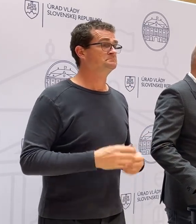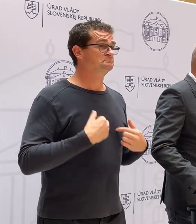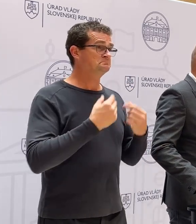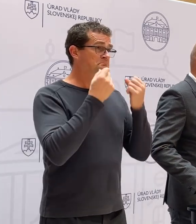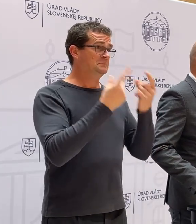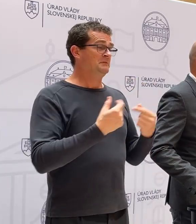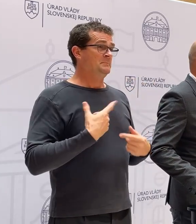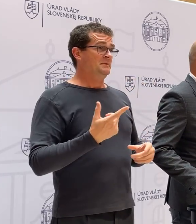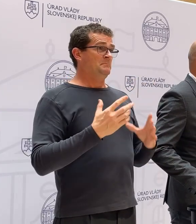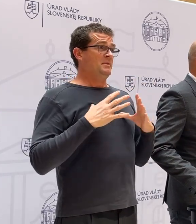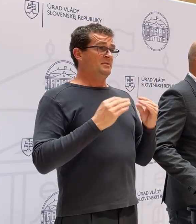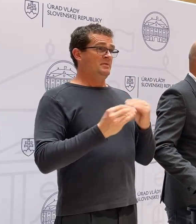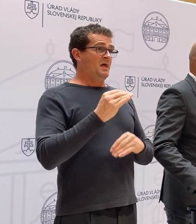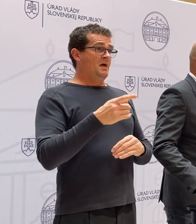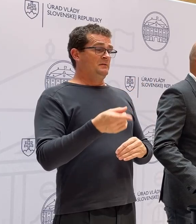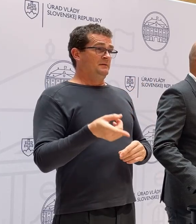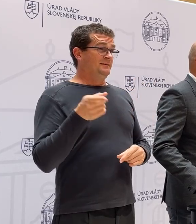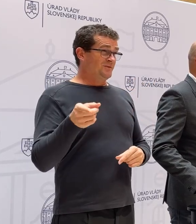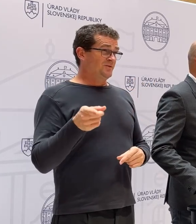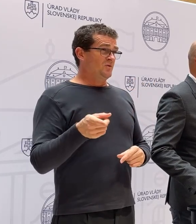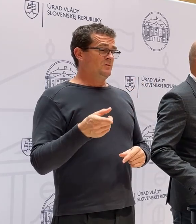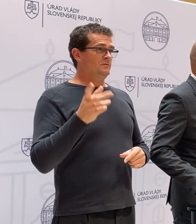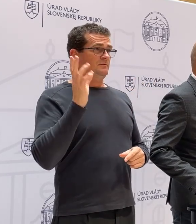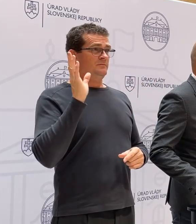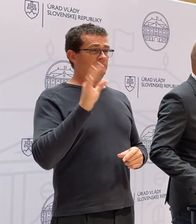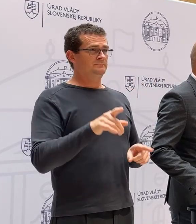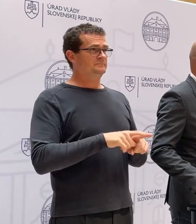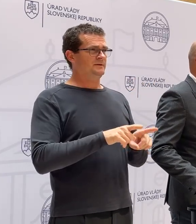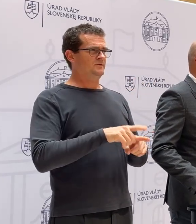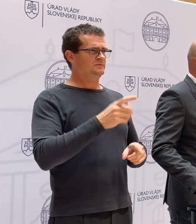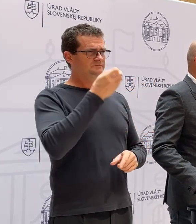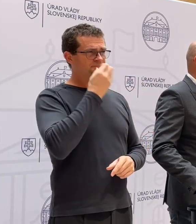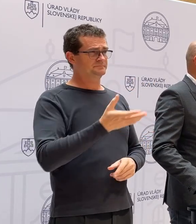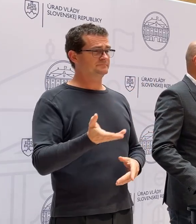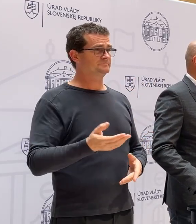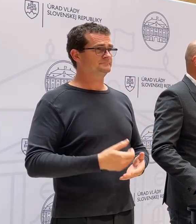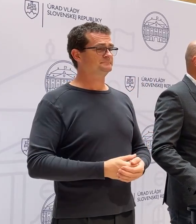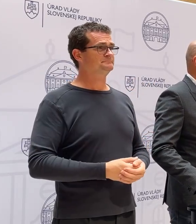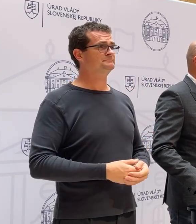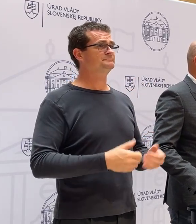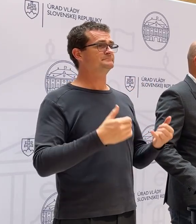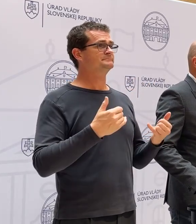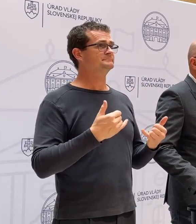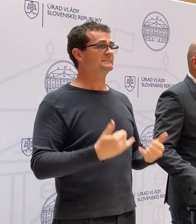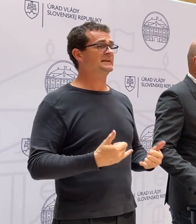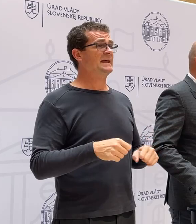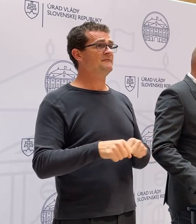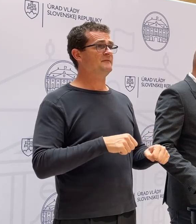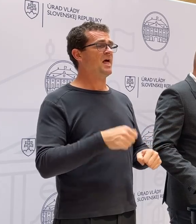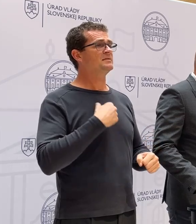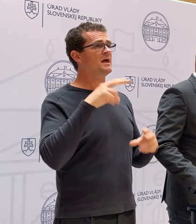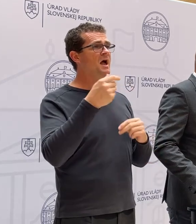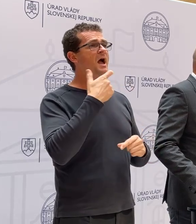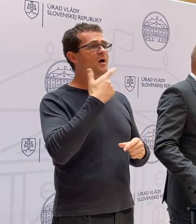Prekvapuje ma, že pánovi Naďovi to stálo za to takto uboho a hlboko klesnúť. Ako ste sa dnes bavili spolu na vláde, keď ste sedeli? No,